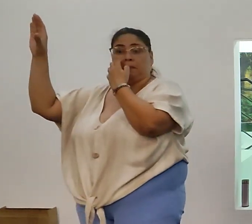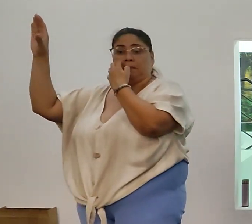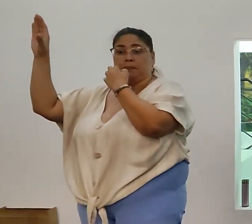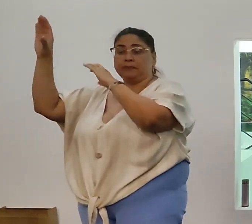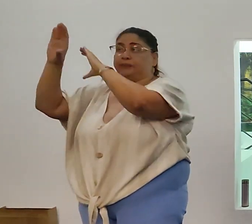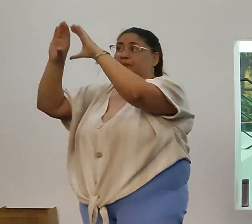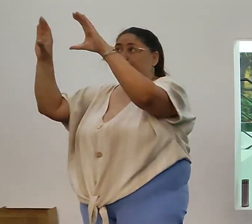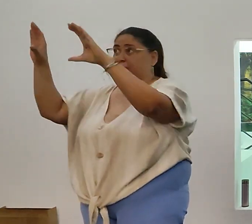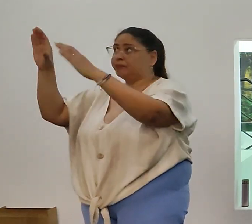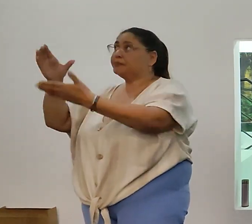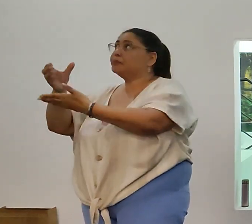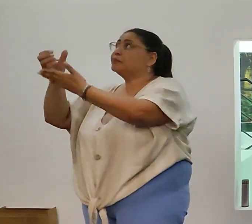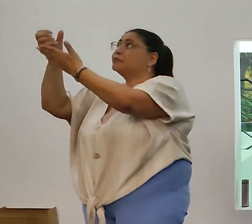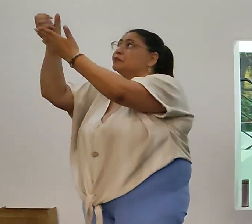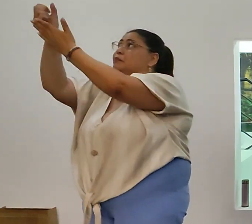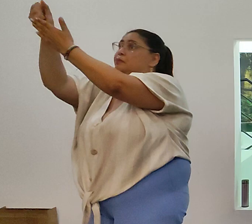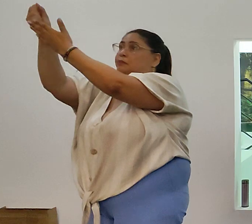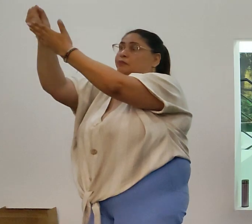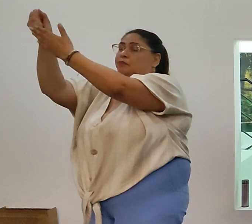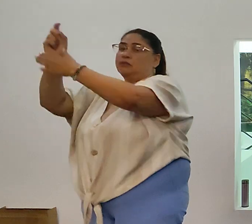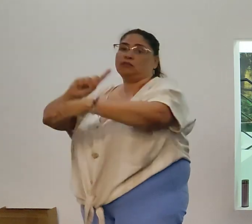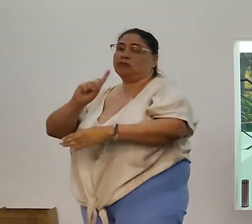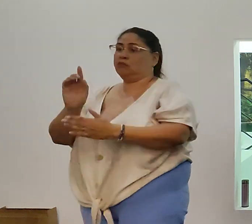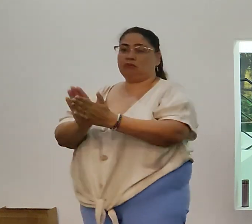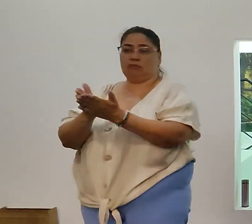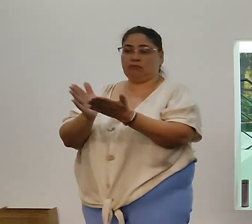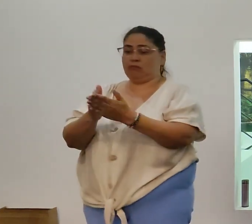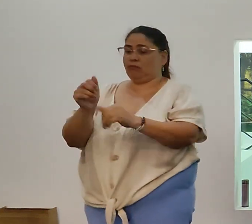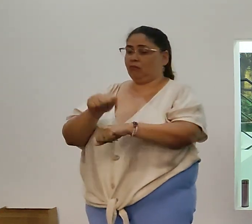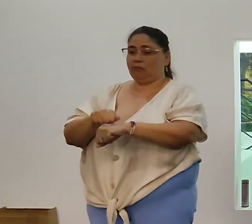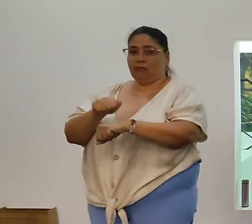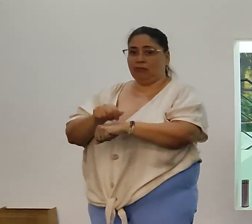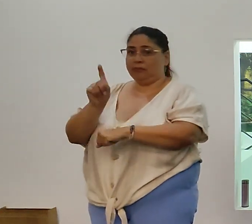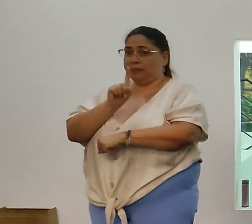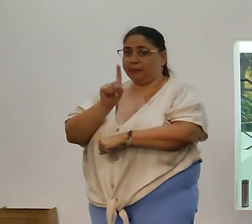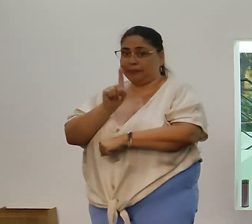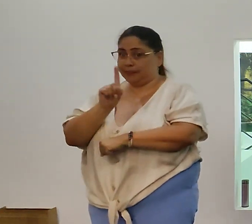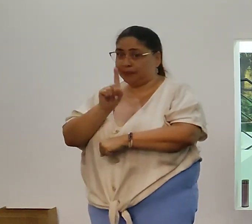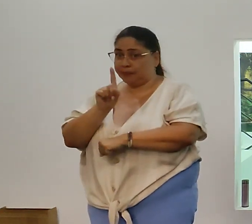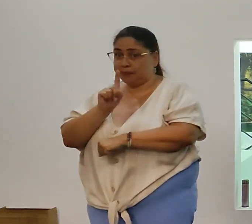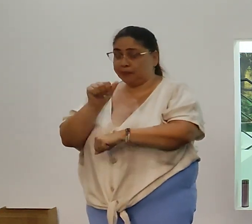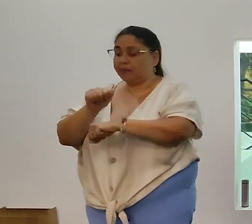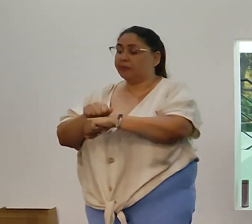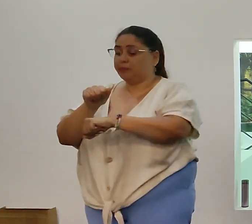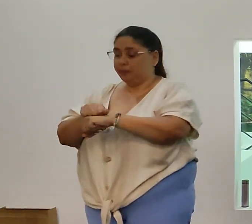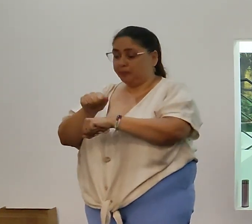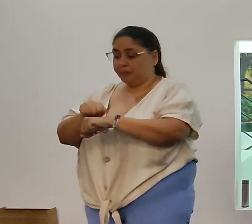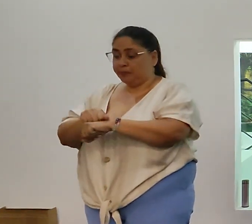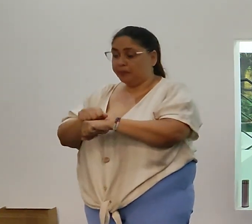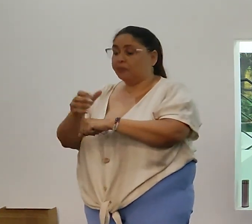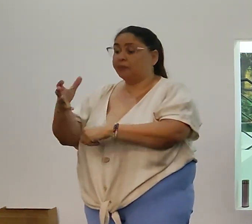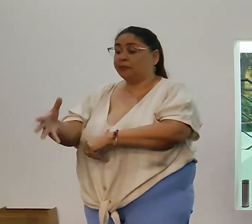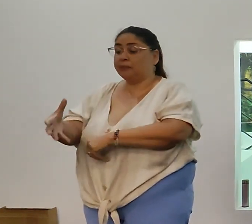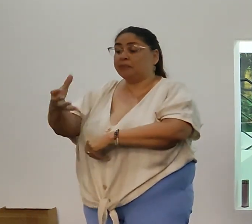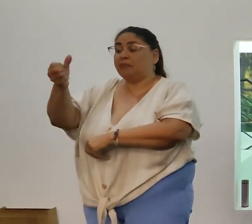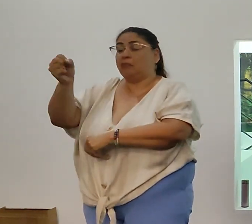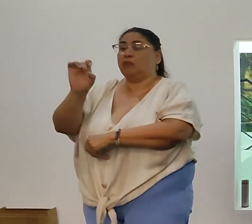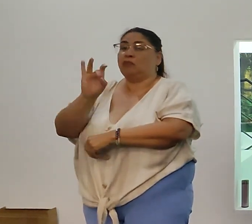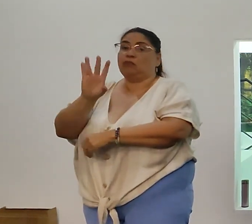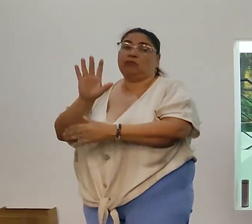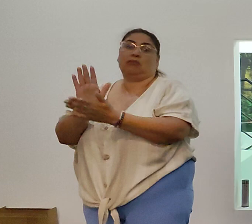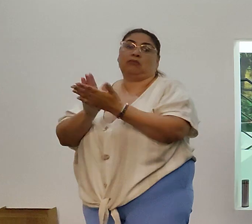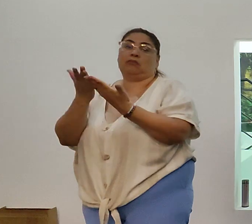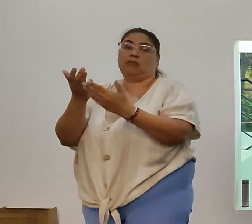Lázaro ele foi para o céu não porque ele era pobre. É muito importante nós falarmos isso. Lázaro não foi salvo por ser